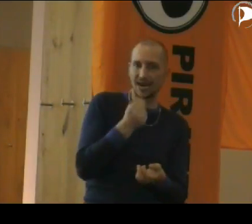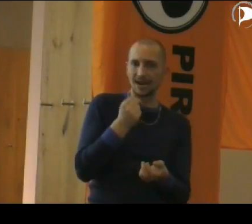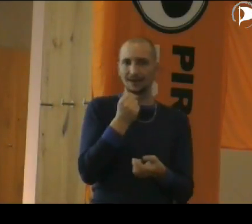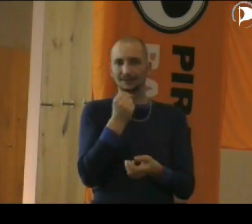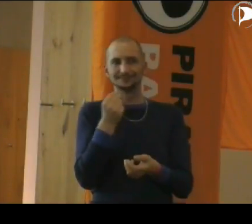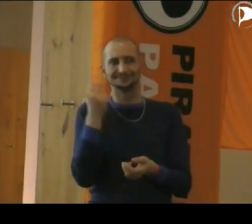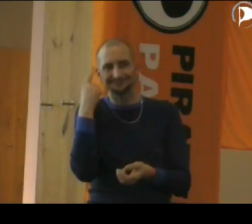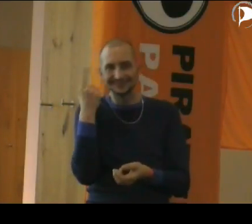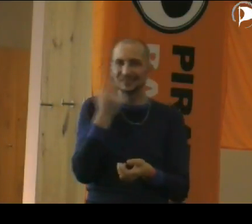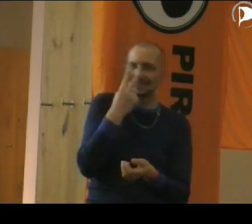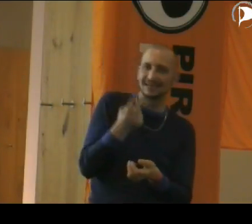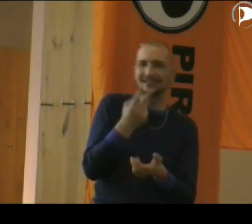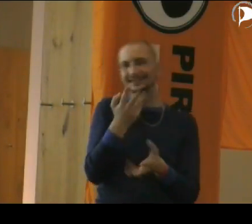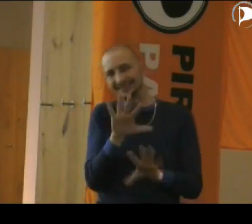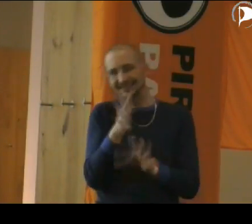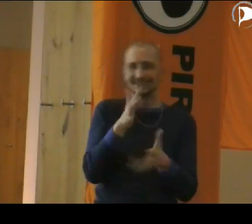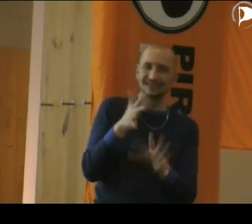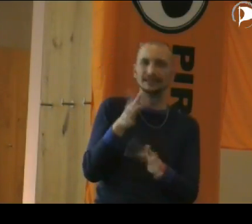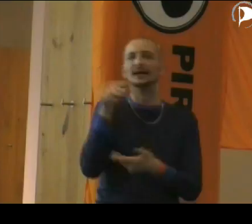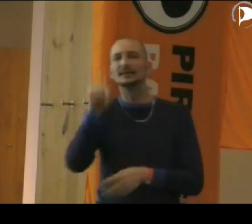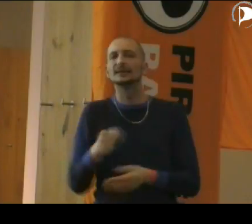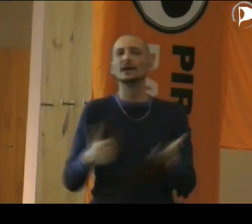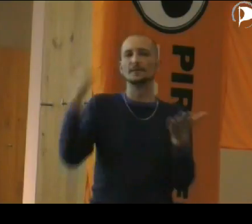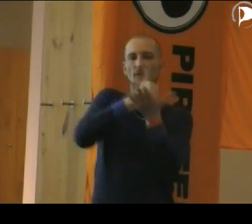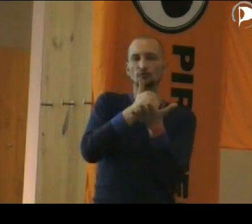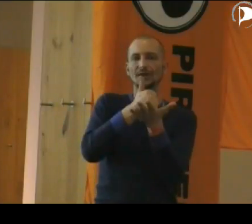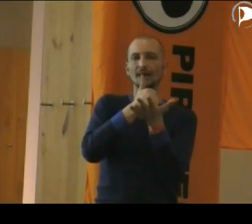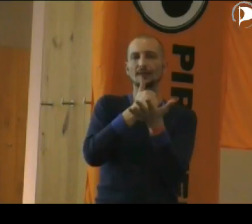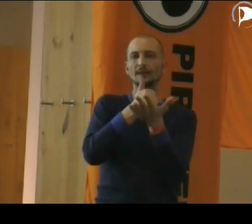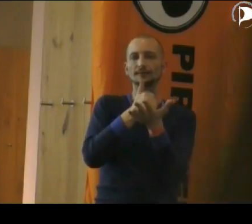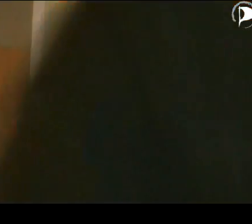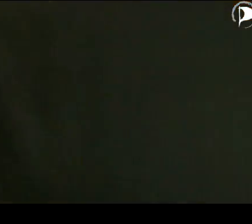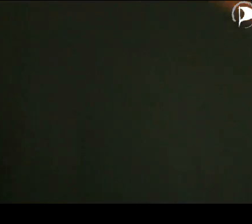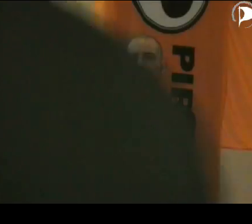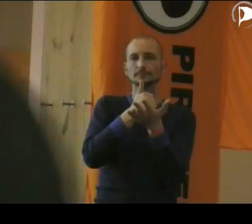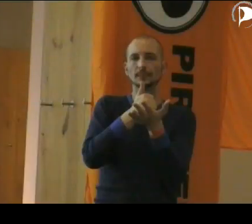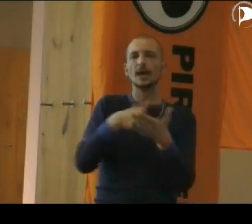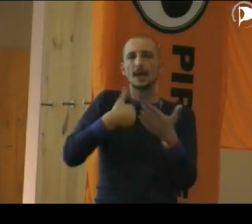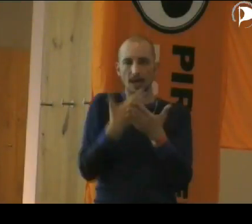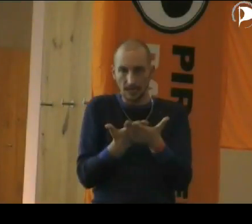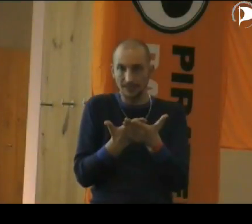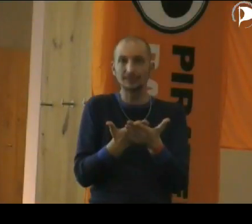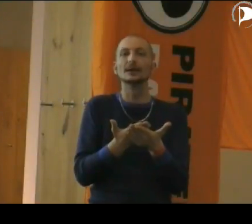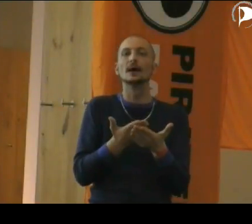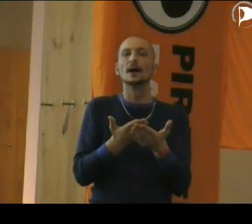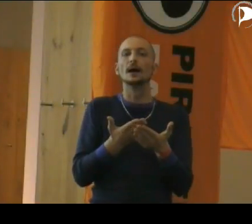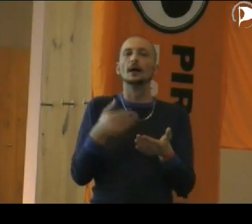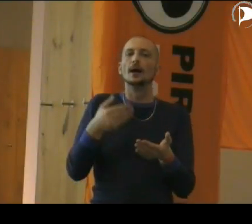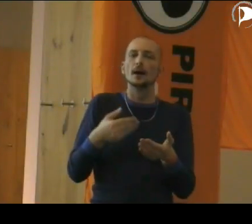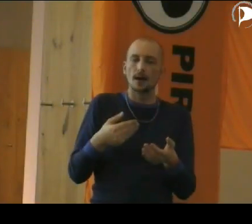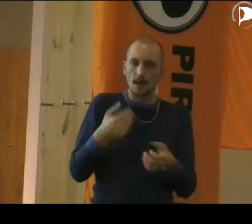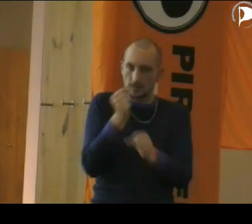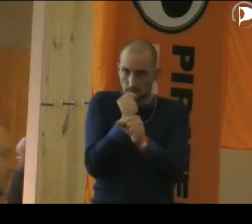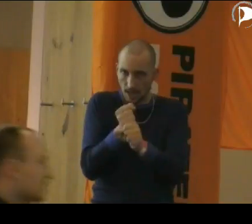untergebracht das ist das was ich eigentlich von vorständen als ergebnis haben möchte diese die vorgehensweise eben den